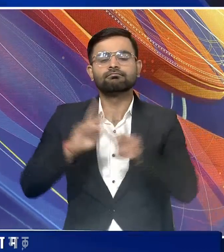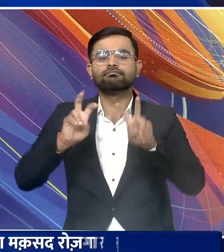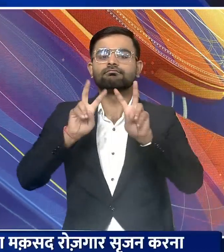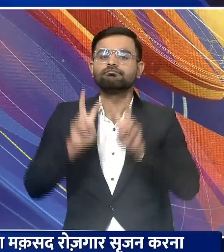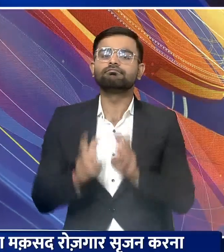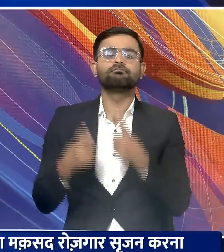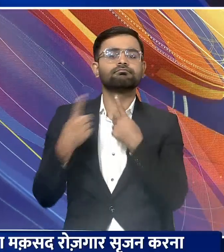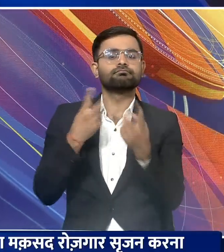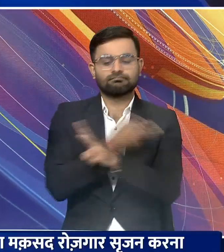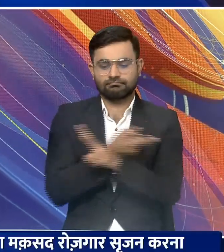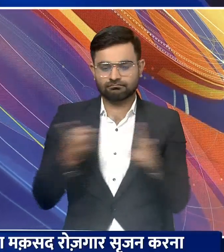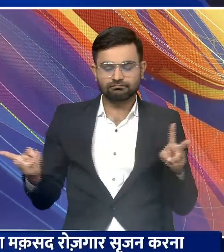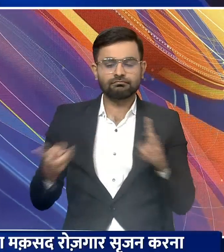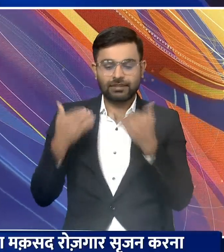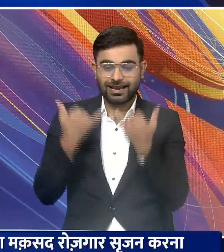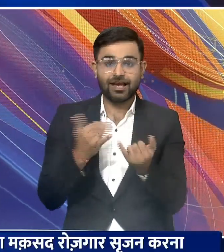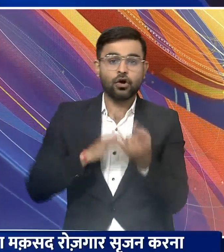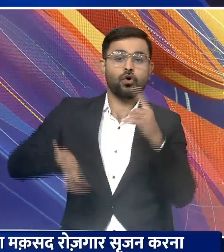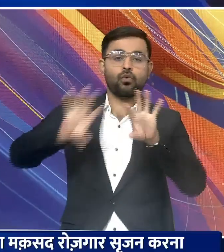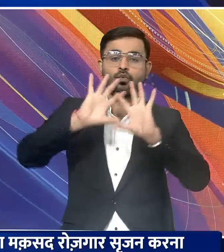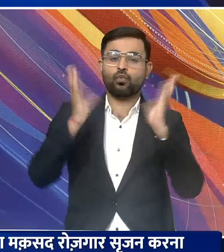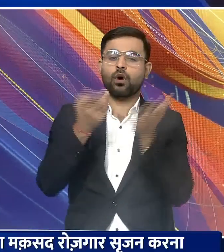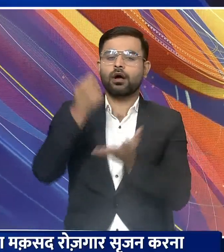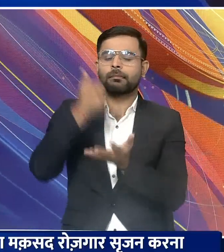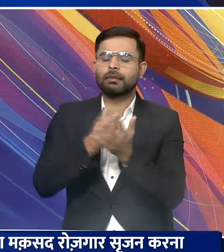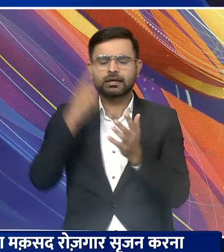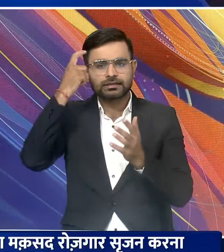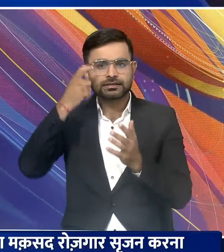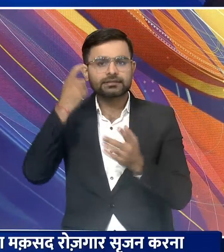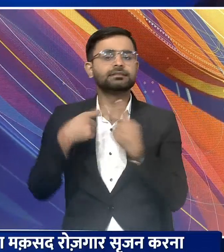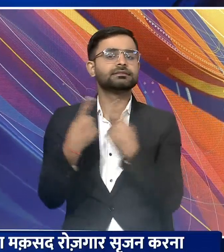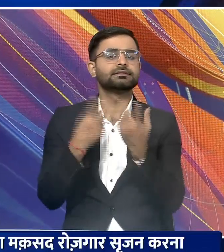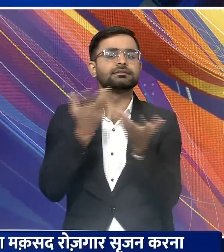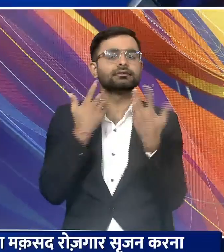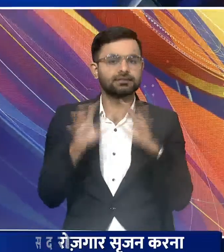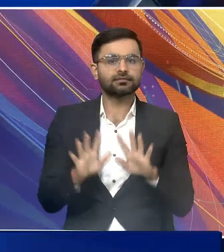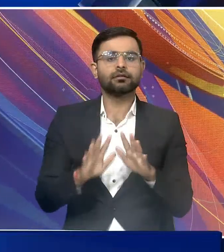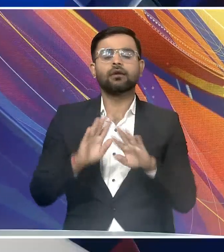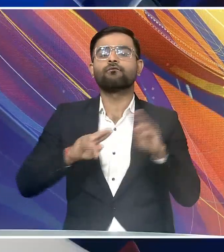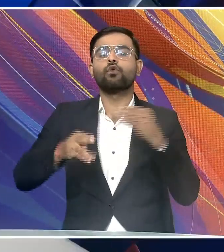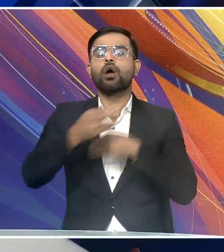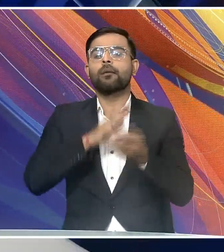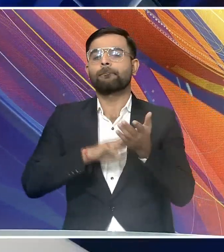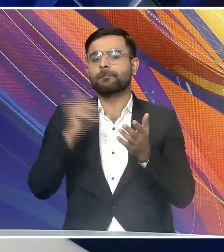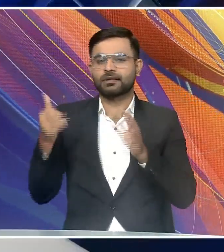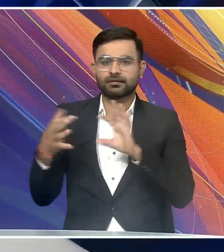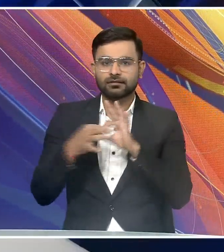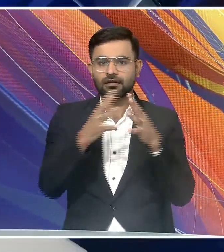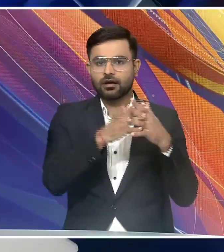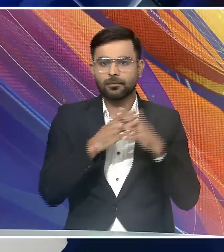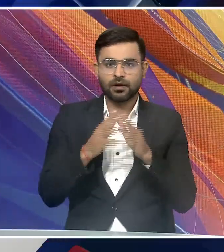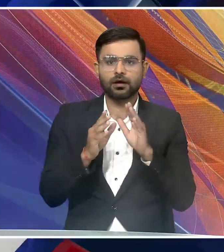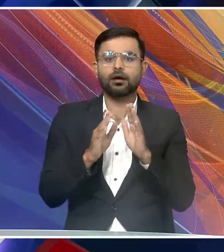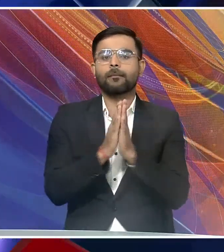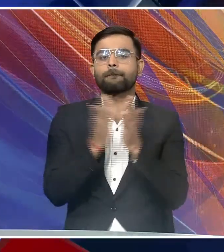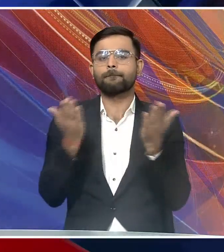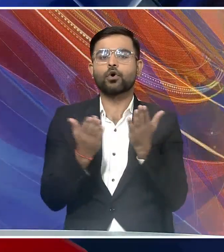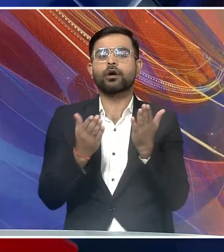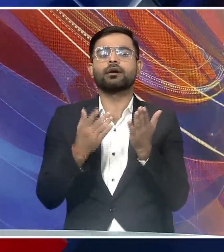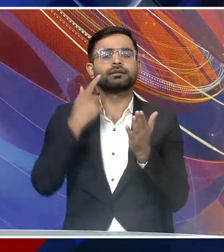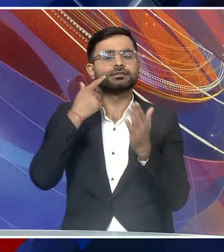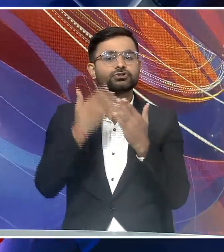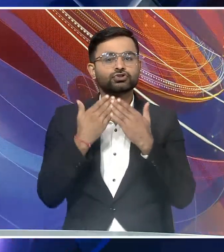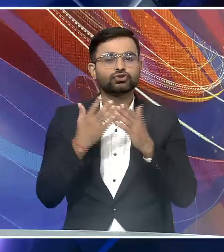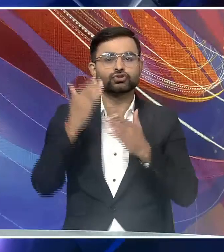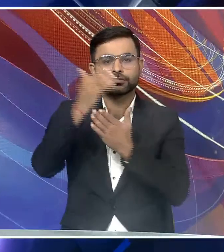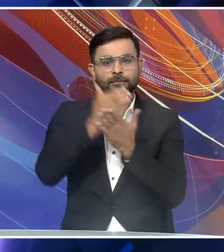साथ मौजूदा वैश्विक हालात पर विचार विमर्श हुआ। वहीं वित्त मंत्री ने अमेरिका में ब्रुकिंग्स इंस्टीट्यूशन द्वारा